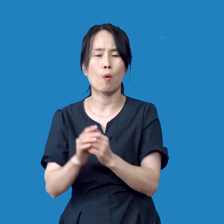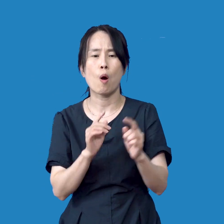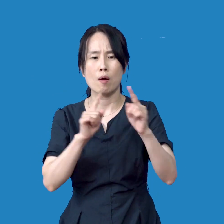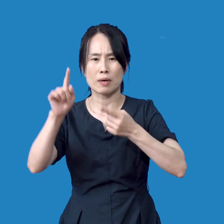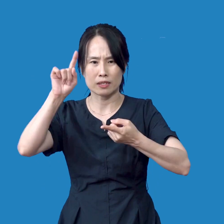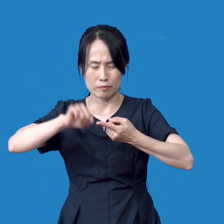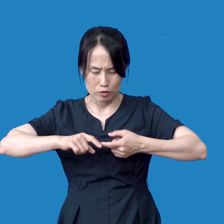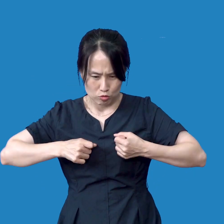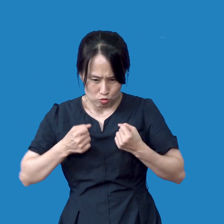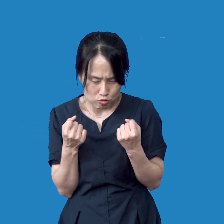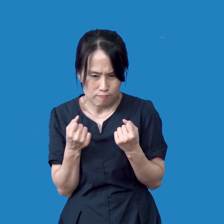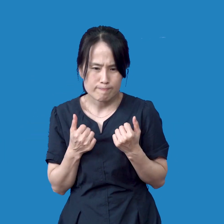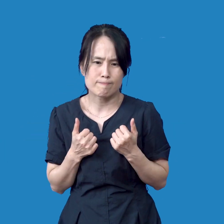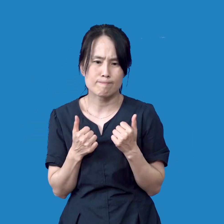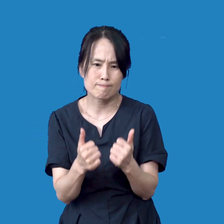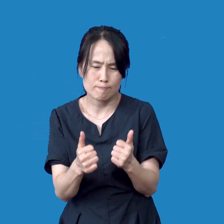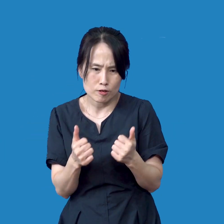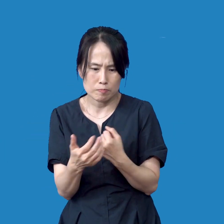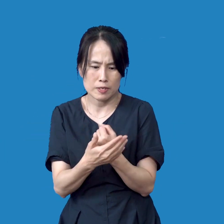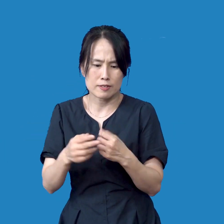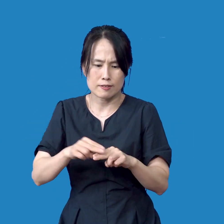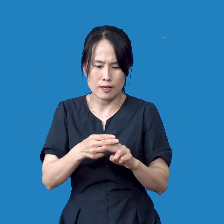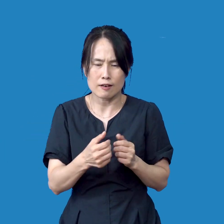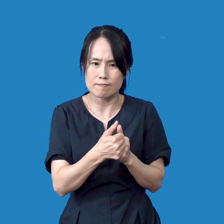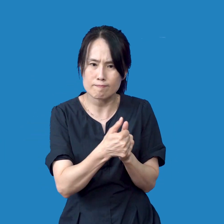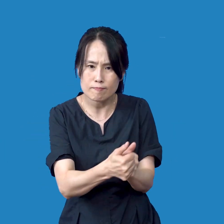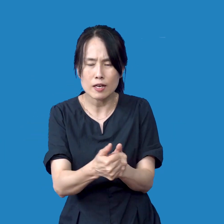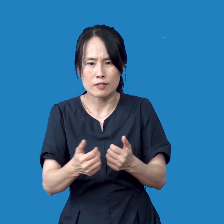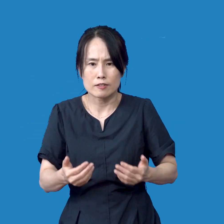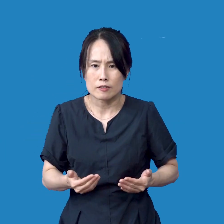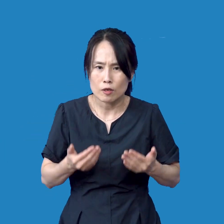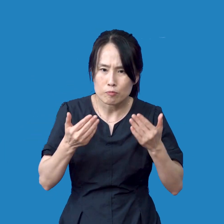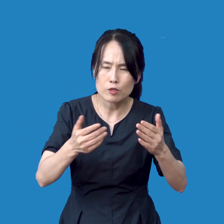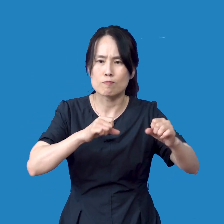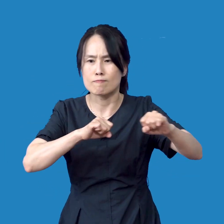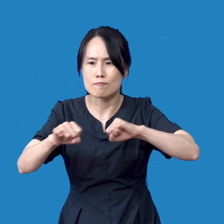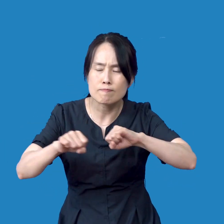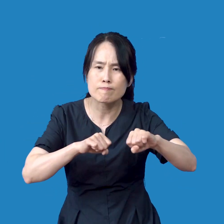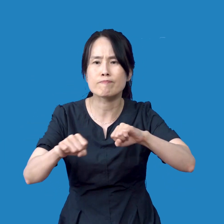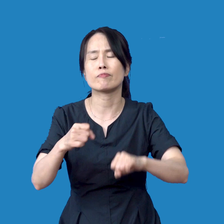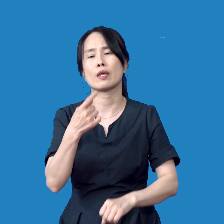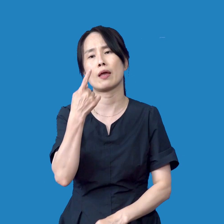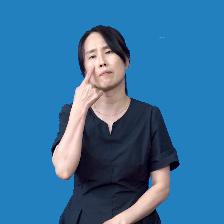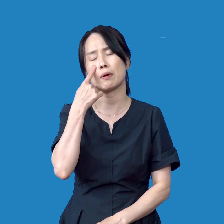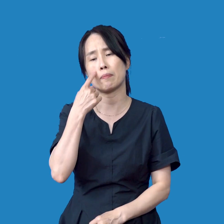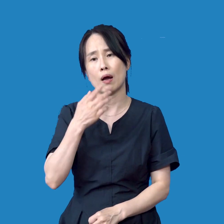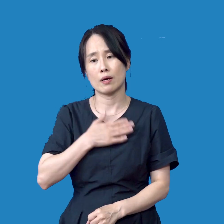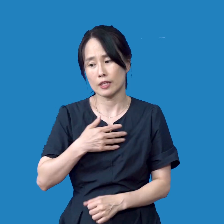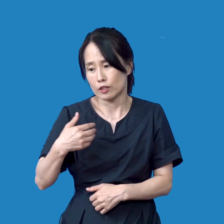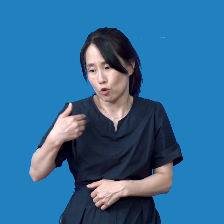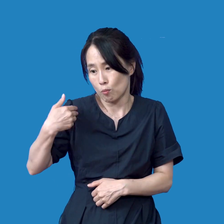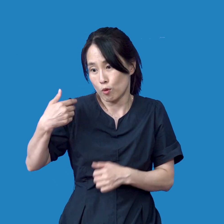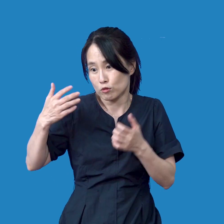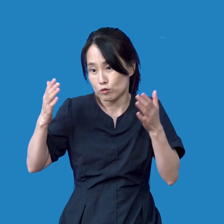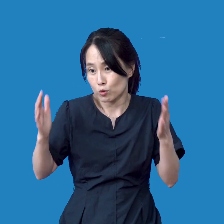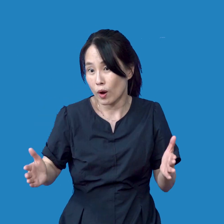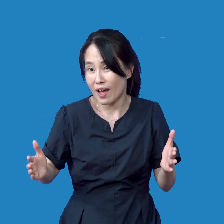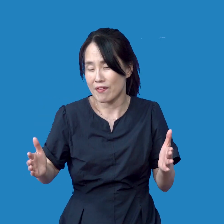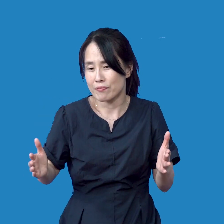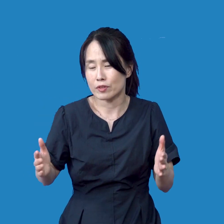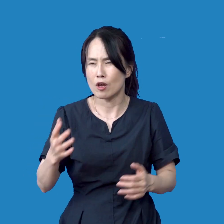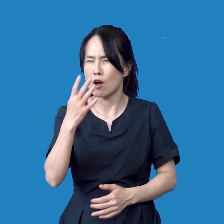말씀에 순종해서 열심히 은사를 따라서 섬기고 봉사해 보십시오. 나도 모르는 사이에